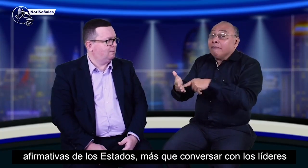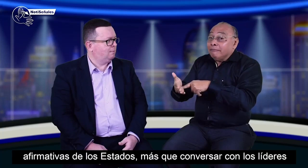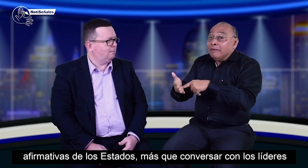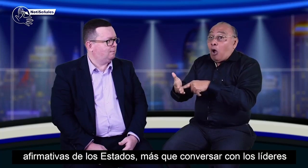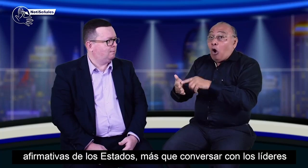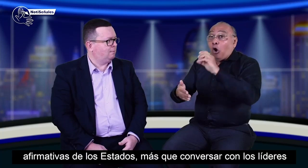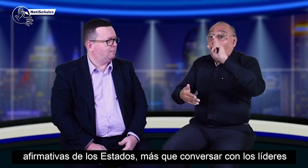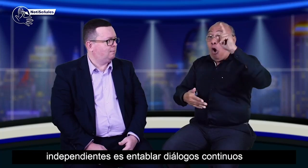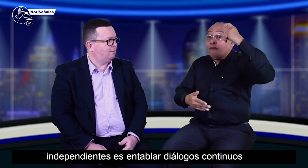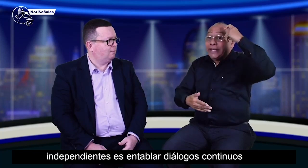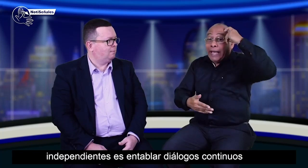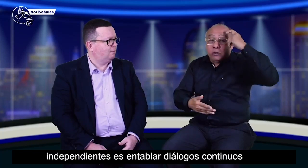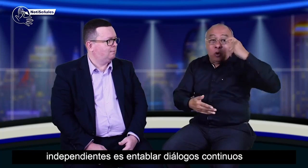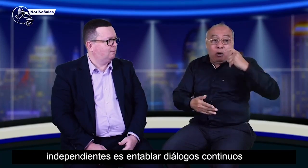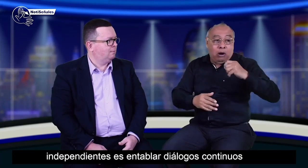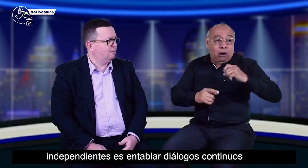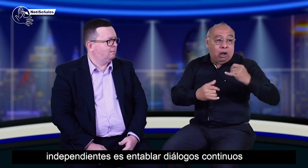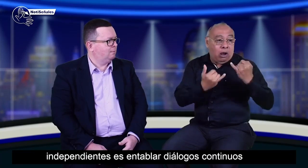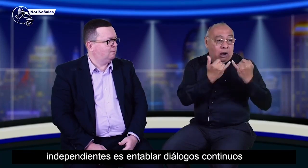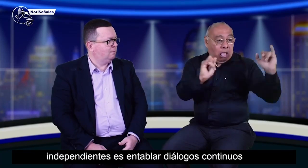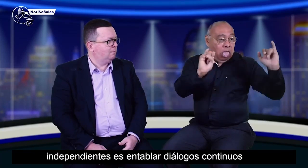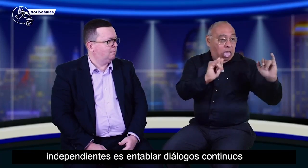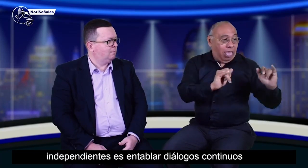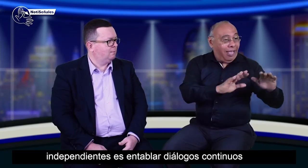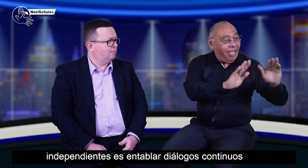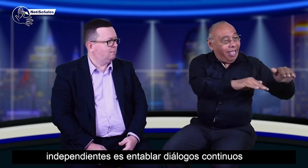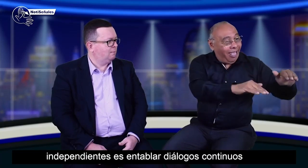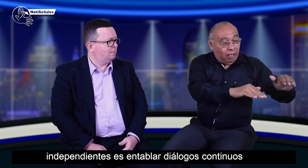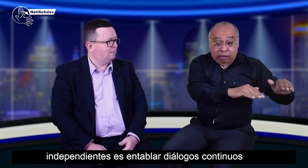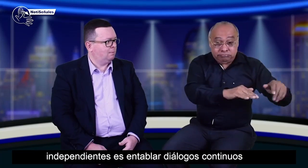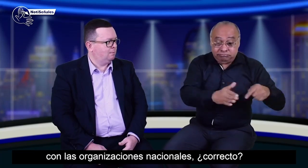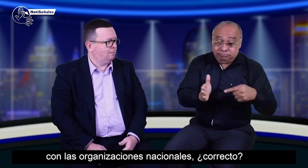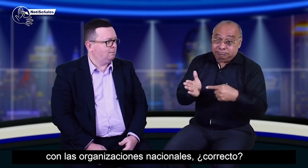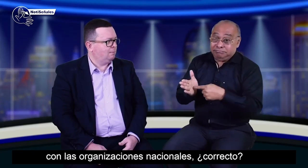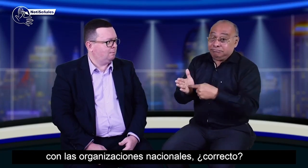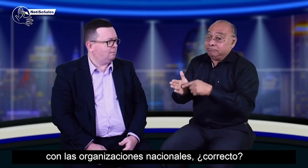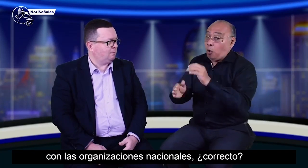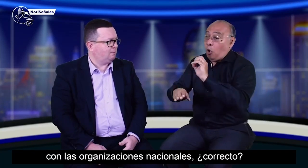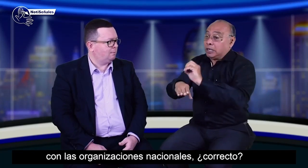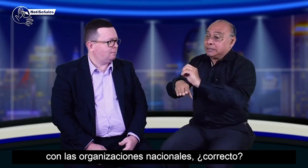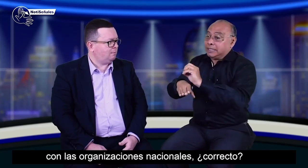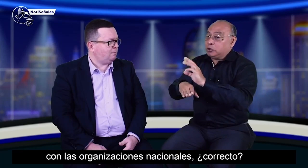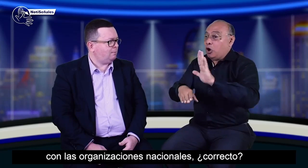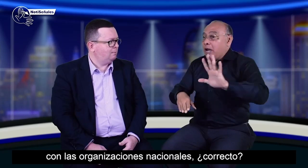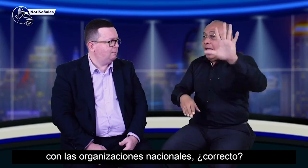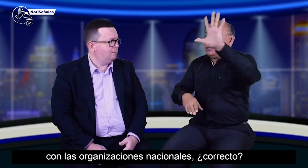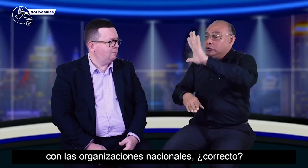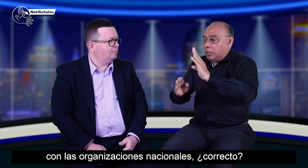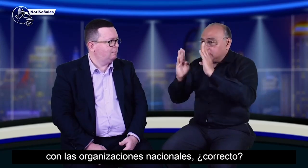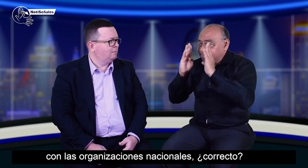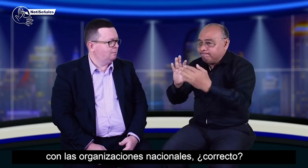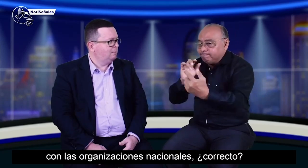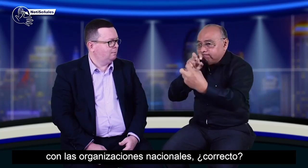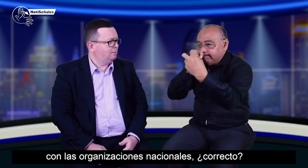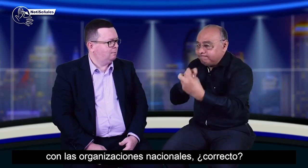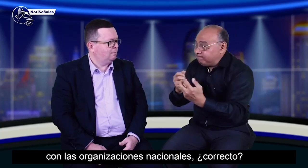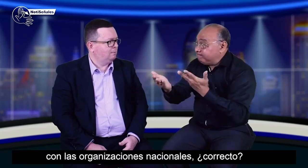con los líderes independientes, es entablar diálogos continuos con las organizaciones nacionales. ¿Correcto?